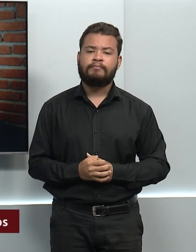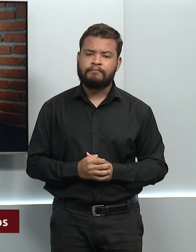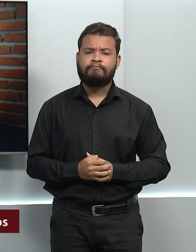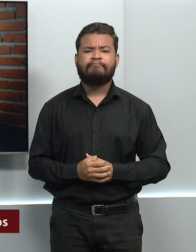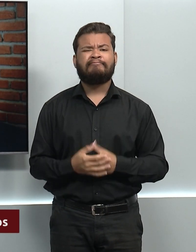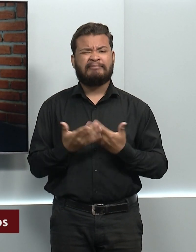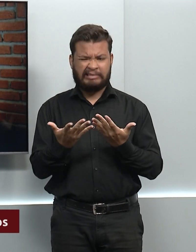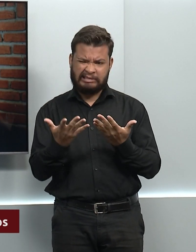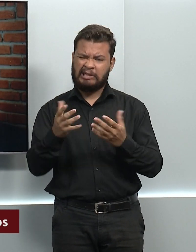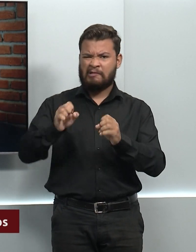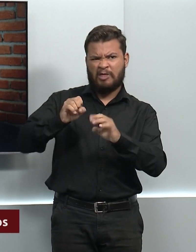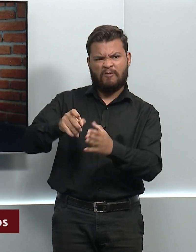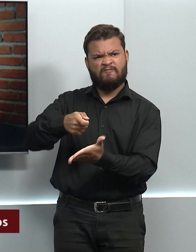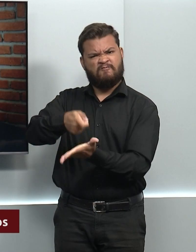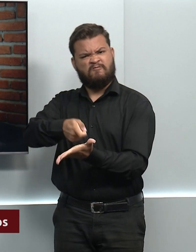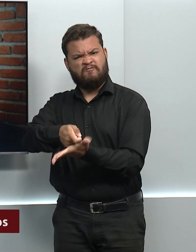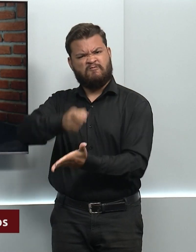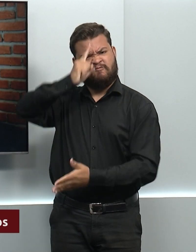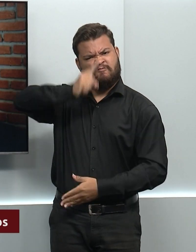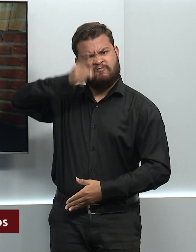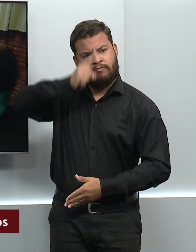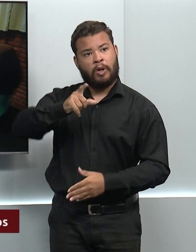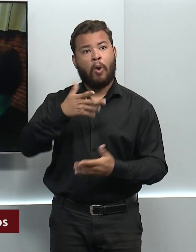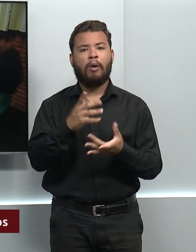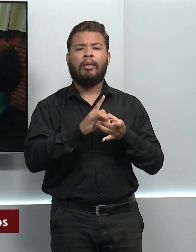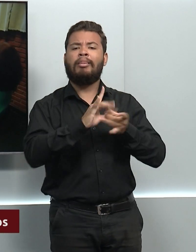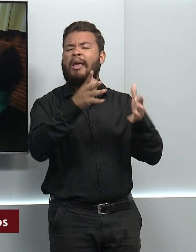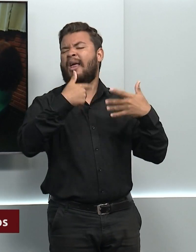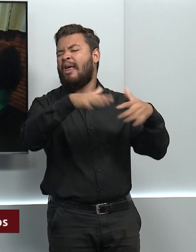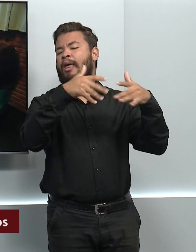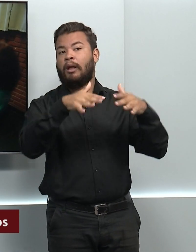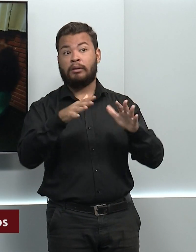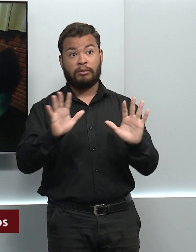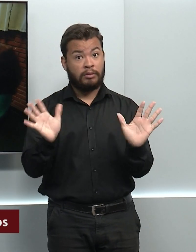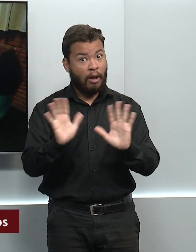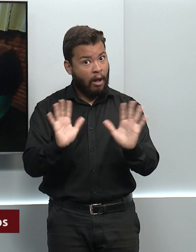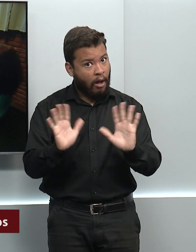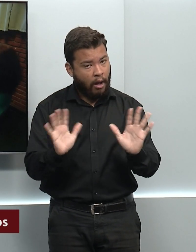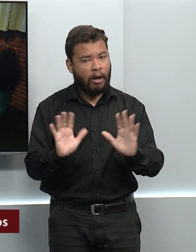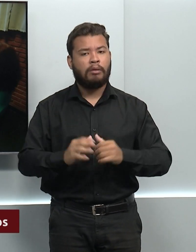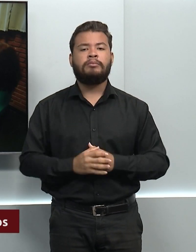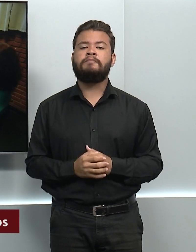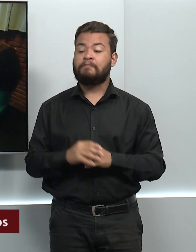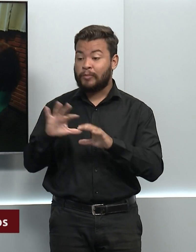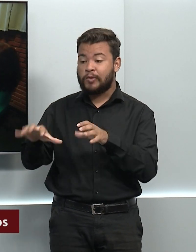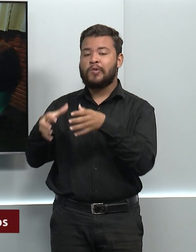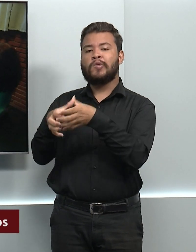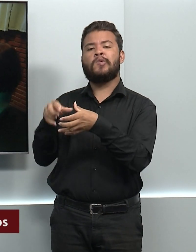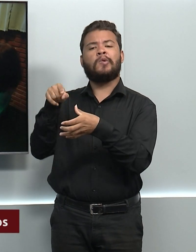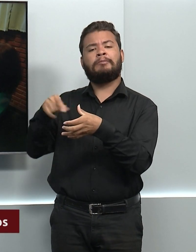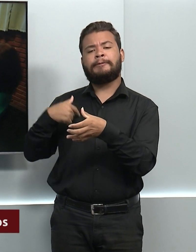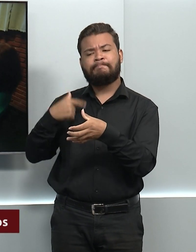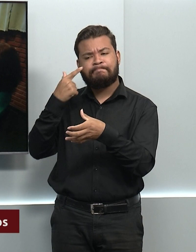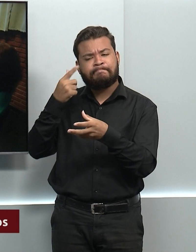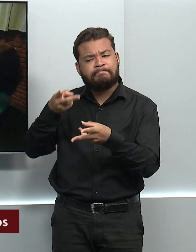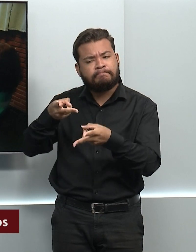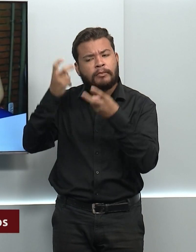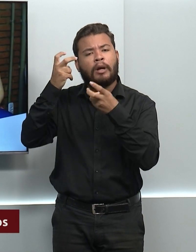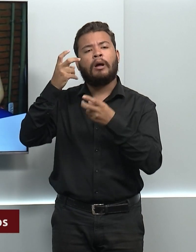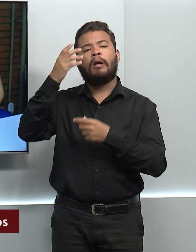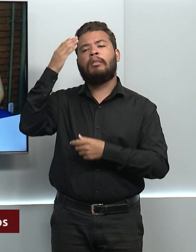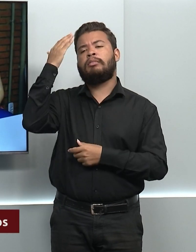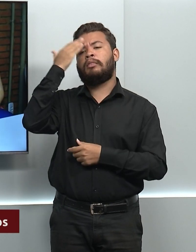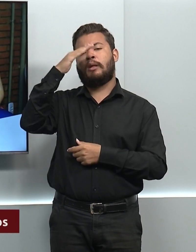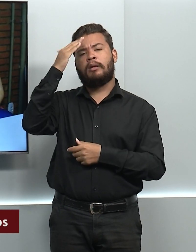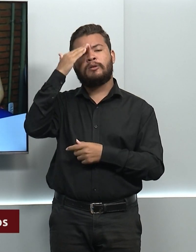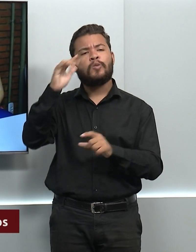fosse tão autoritária e não tão permissiva. E nesse grupo eu comecei a entender que eu deveria ter